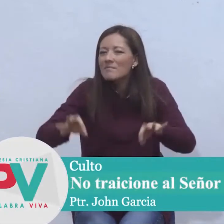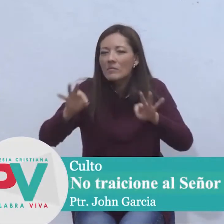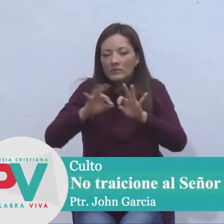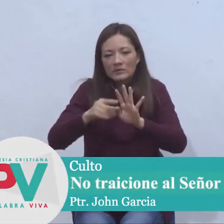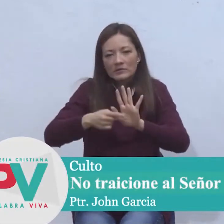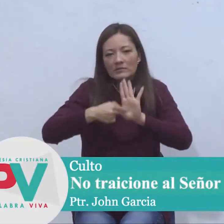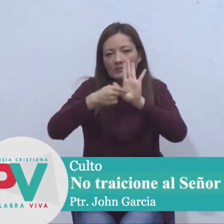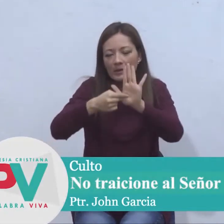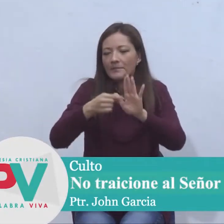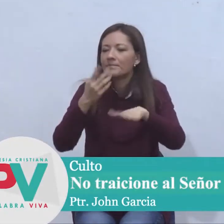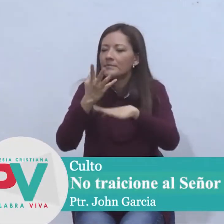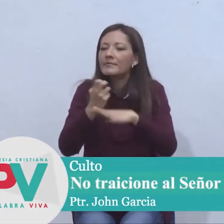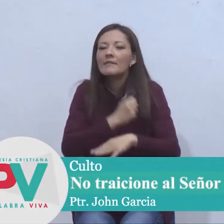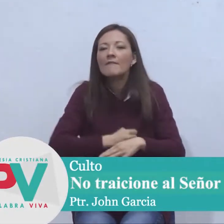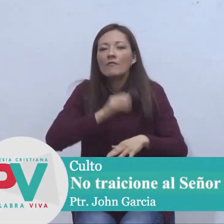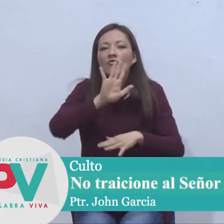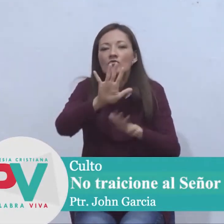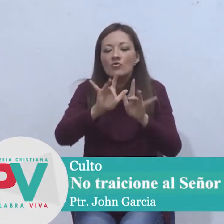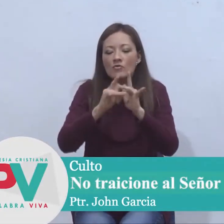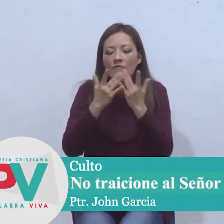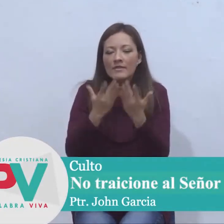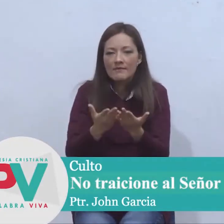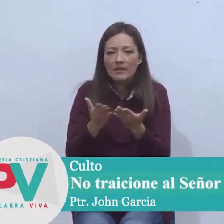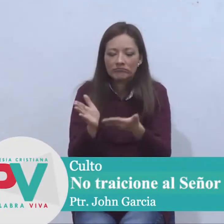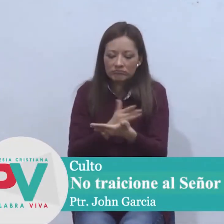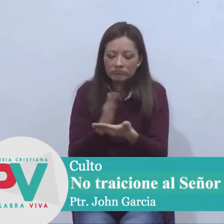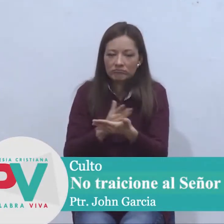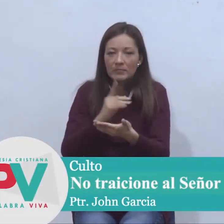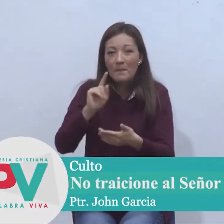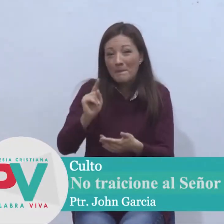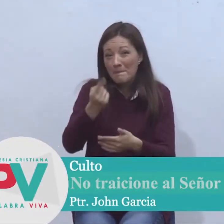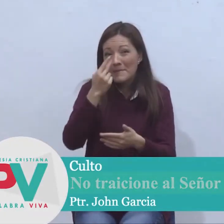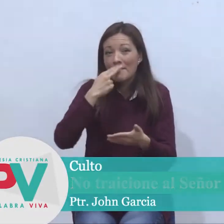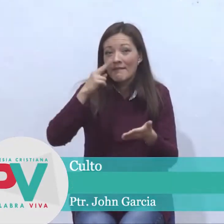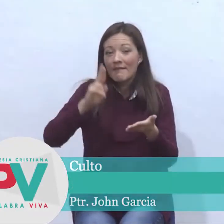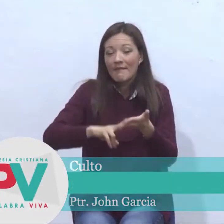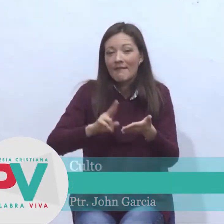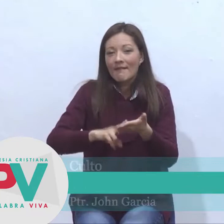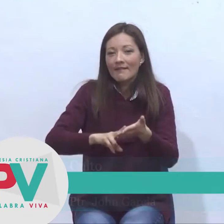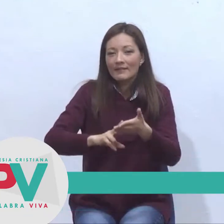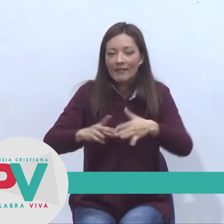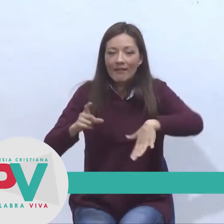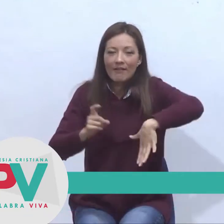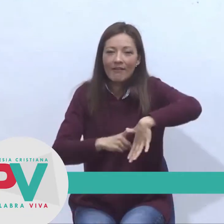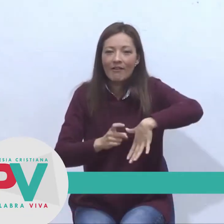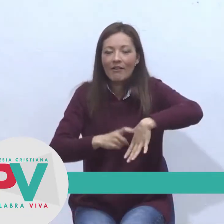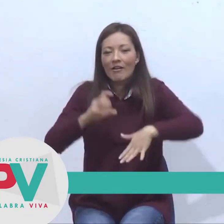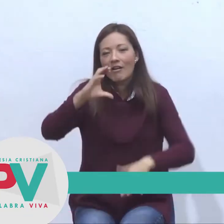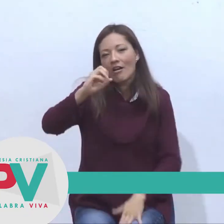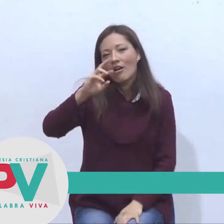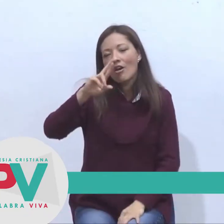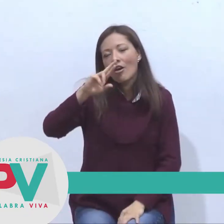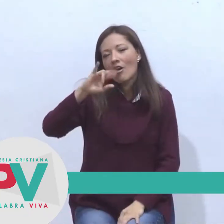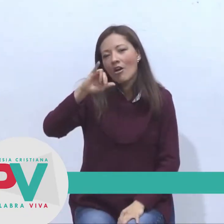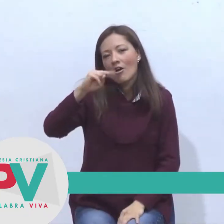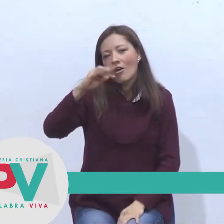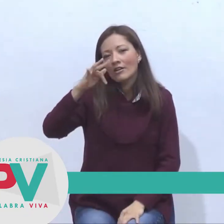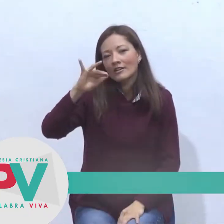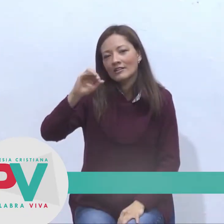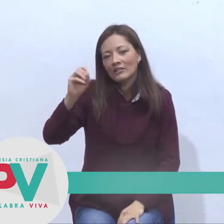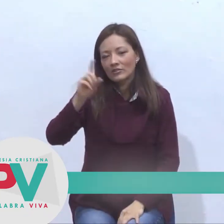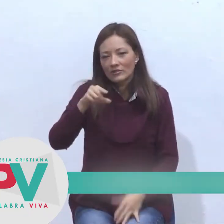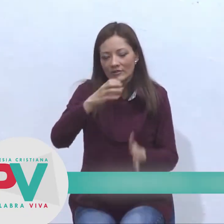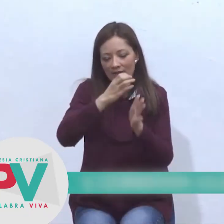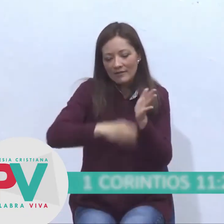Le voy a pedir a usted el favor que abra su Biblia en la primera carta a los Corintios, capítulo número 11, y vamos a leer desde